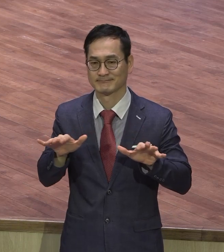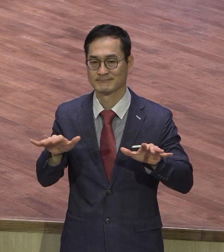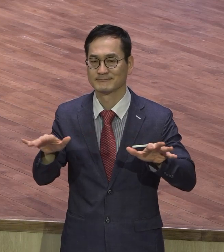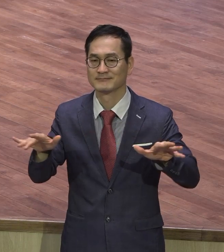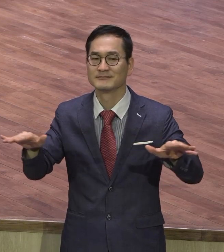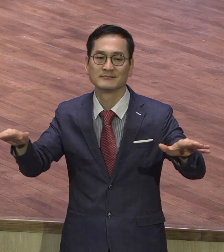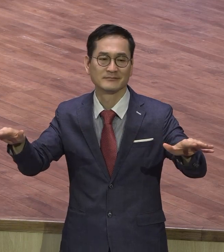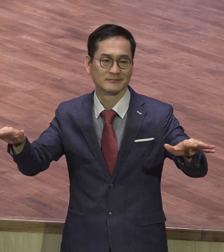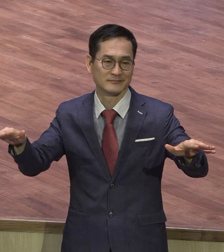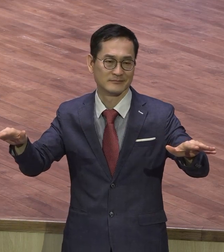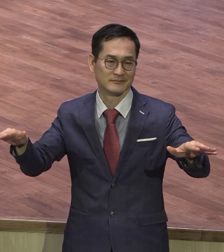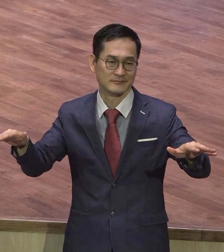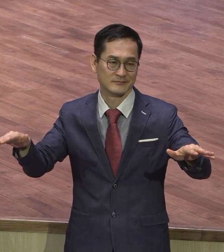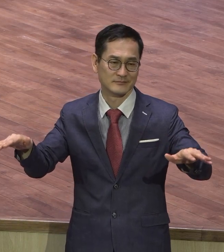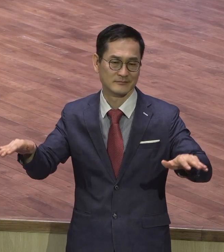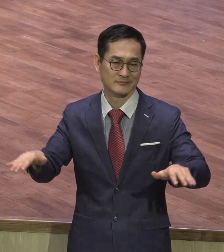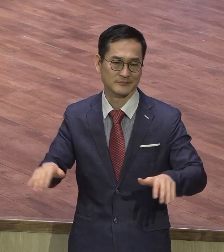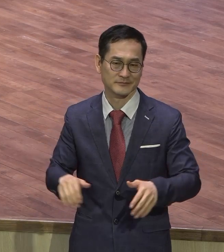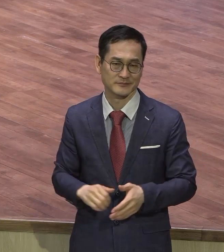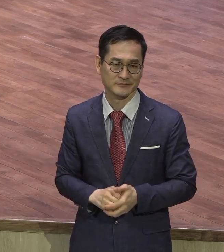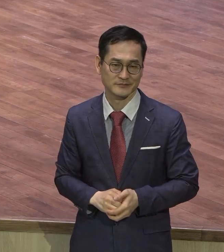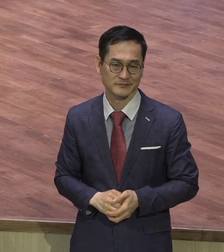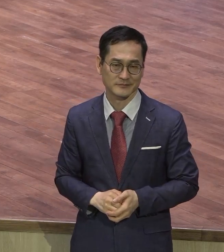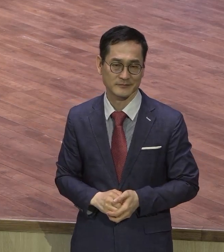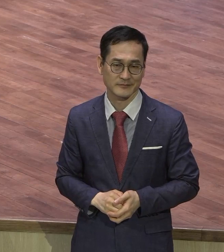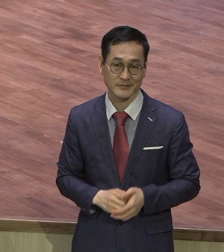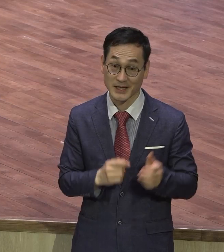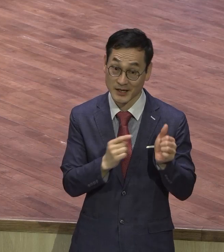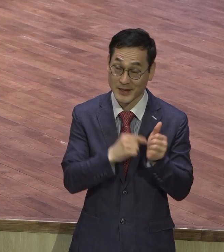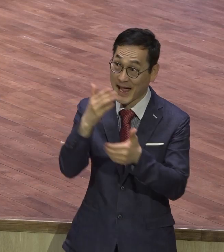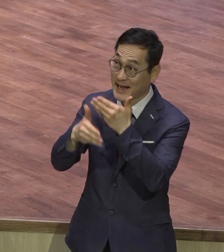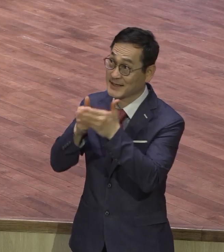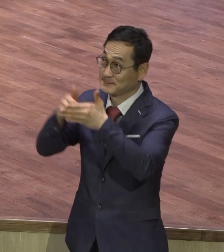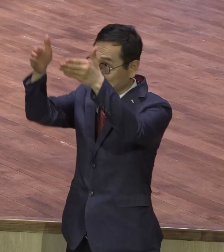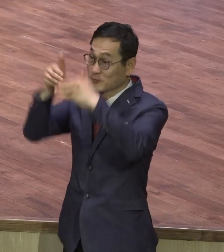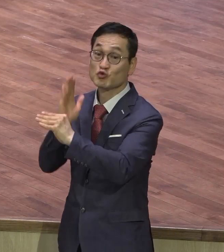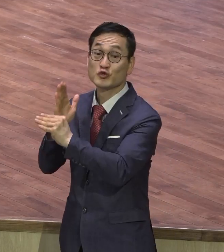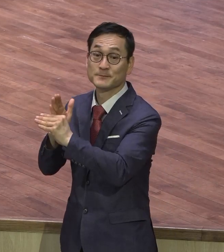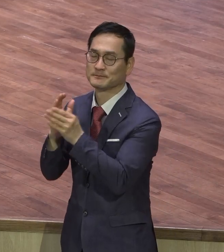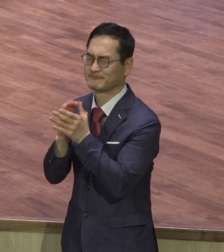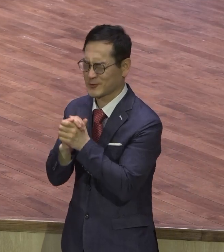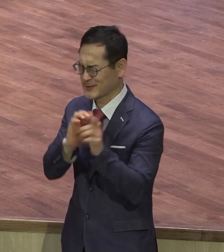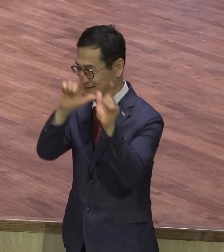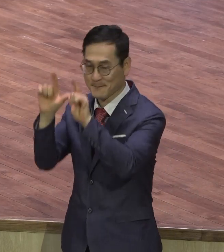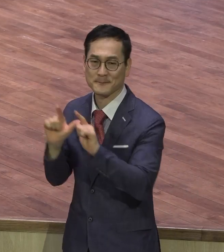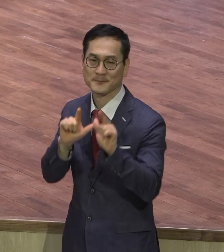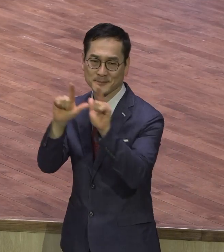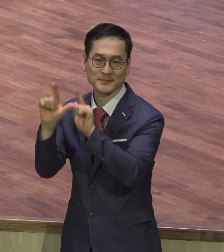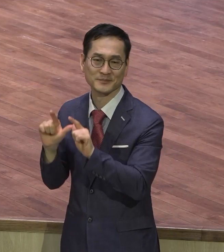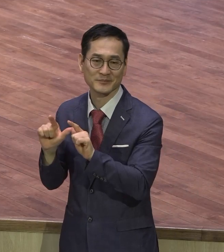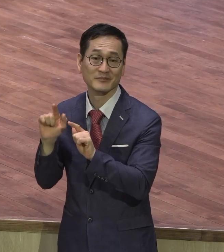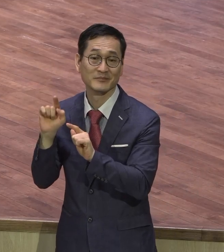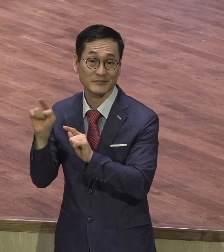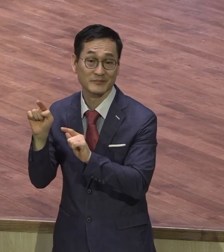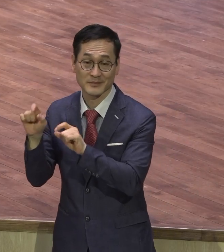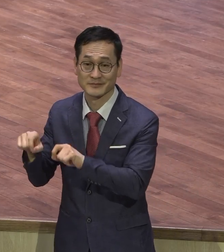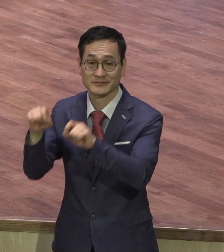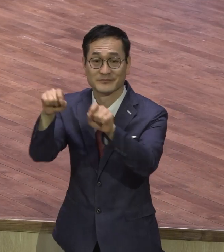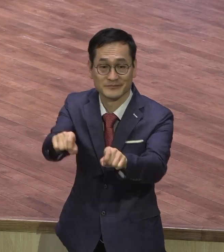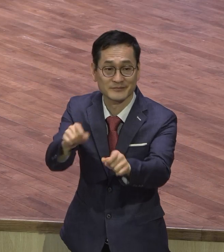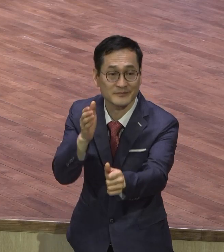자, 이런 사람들은 하나님 앞에서 살기 때문에 그렇습니다. 이런 삶이 시작되기를 주님으로